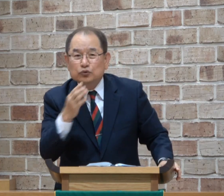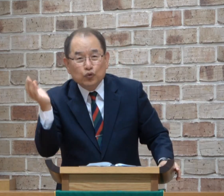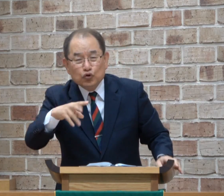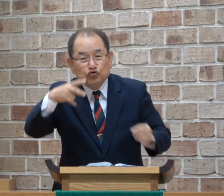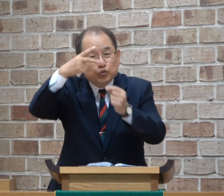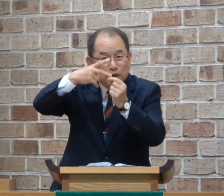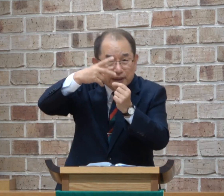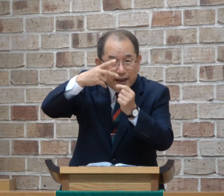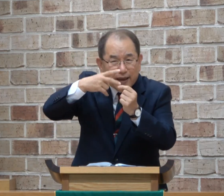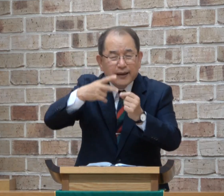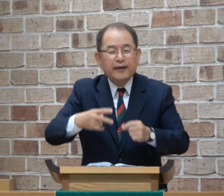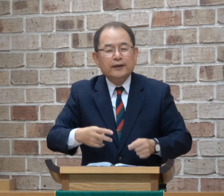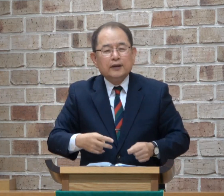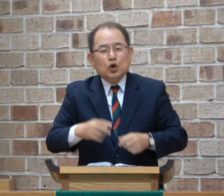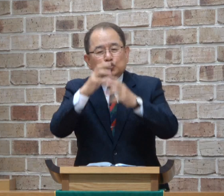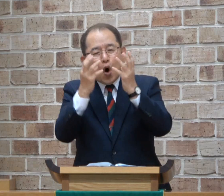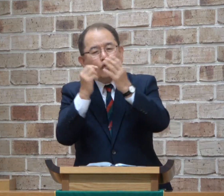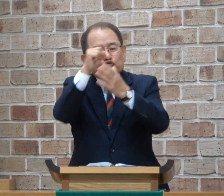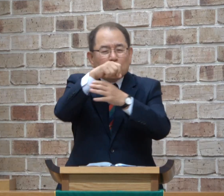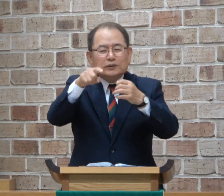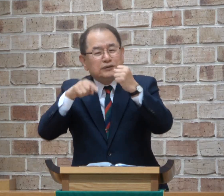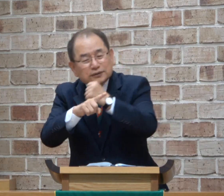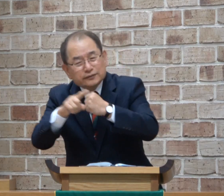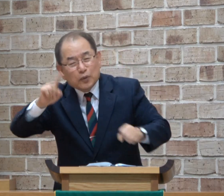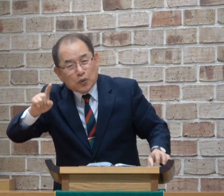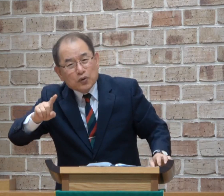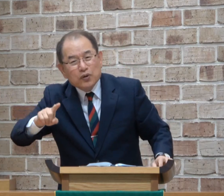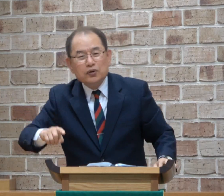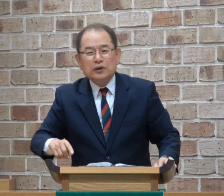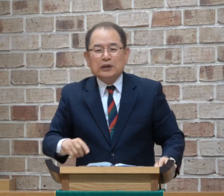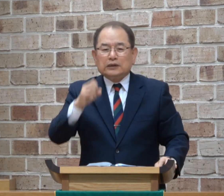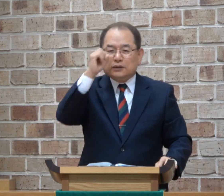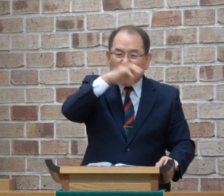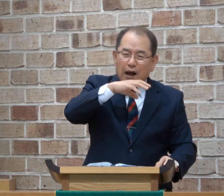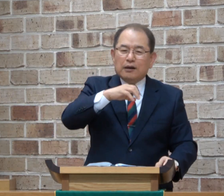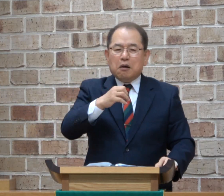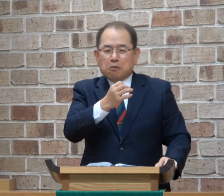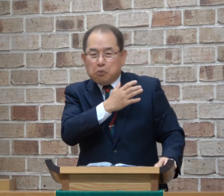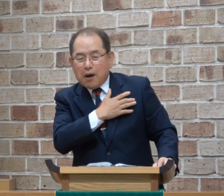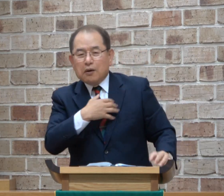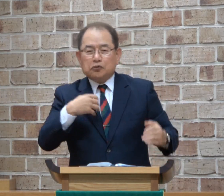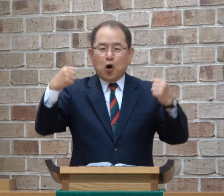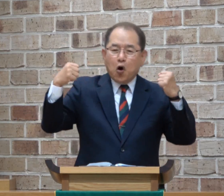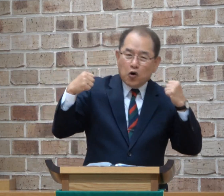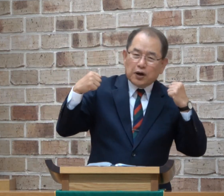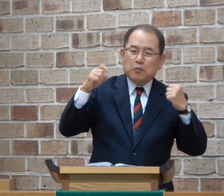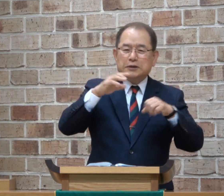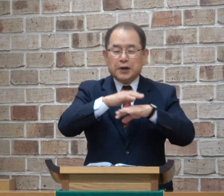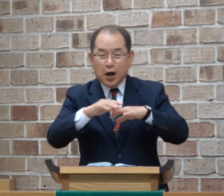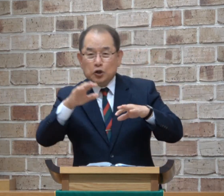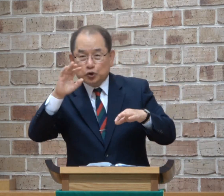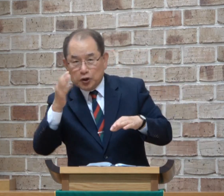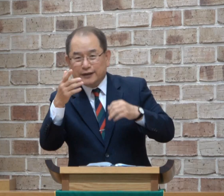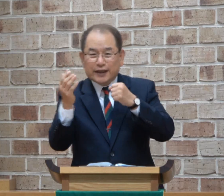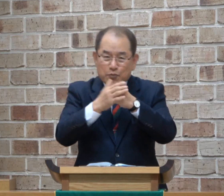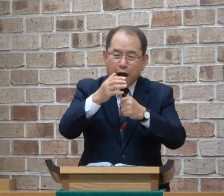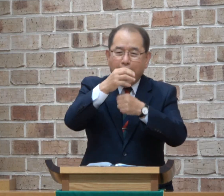번째, 성숙한 사람의 성숙한 감사의 모습은 내가 건강하고 부유하고 모든 것에 감사를